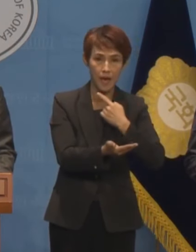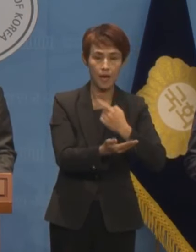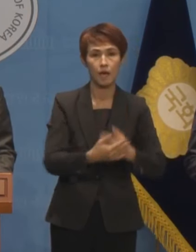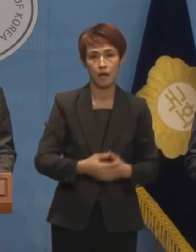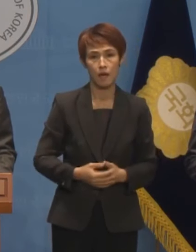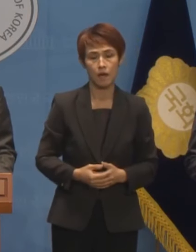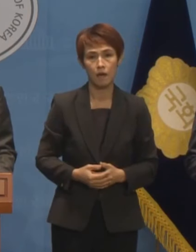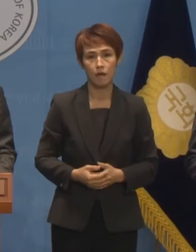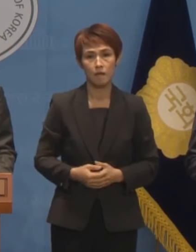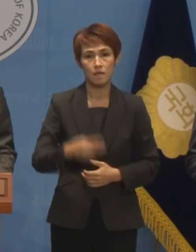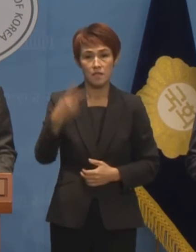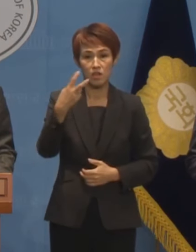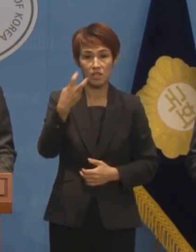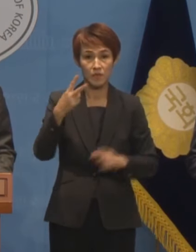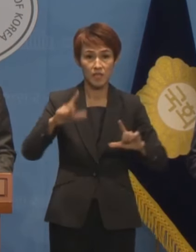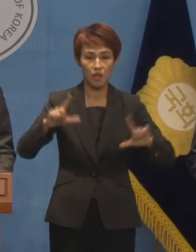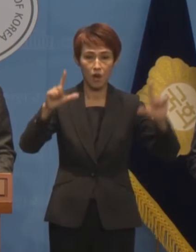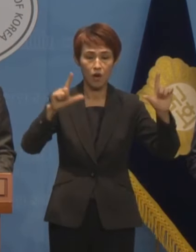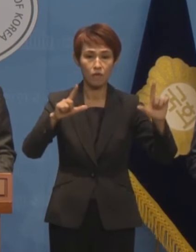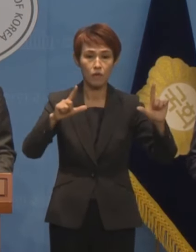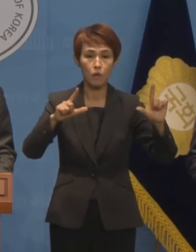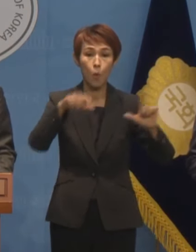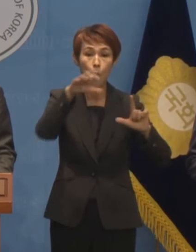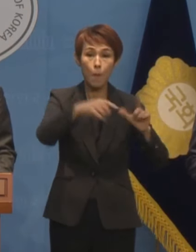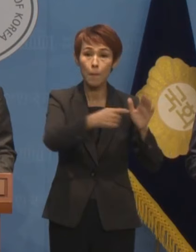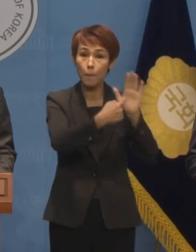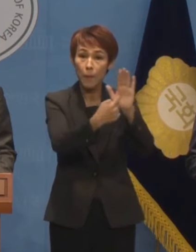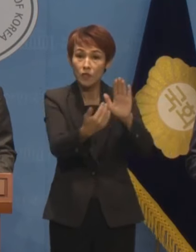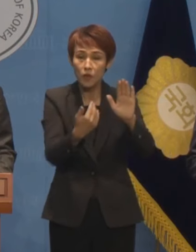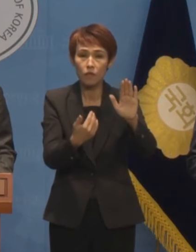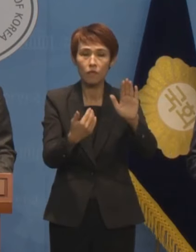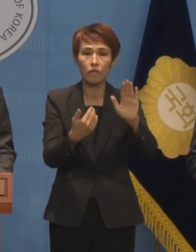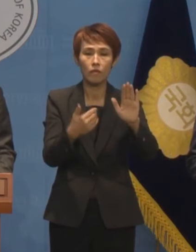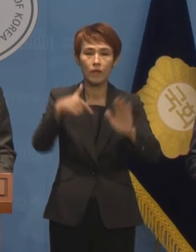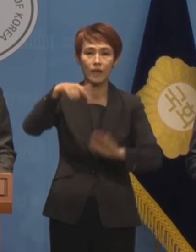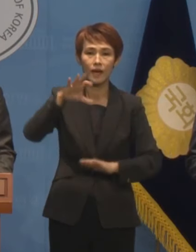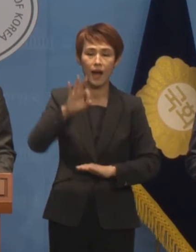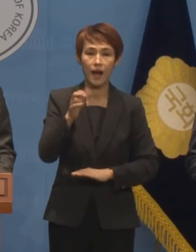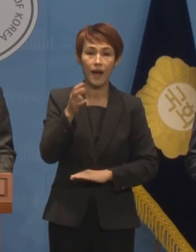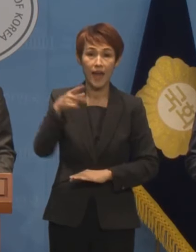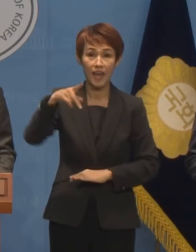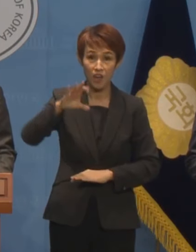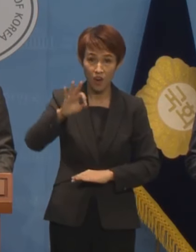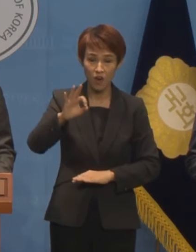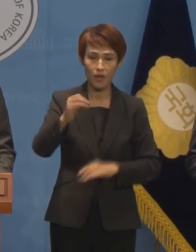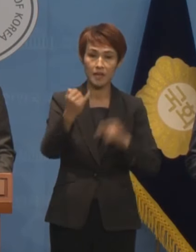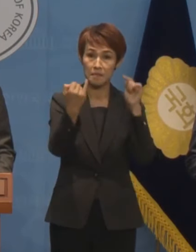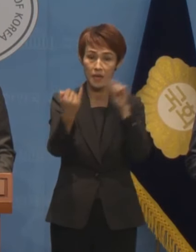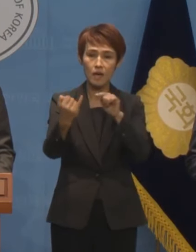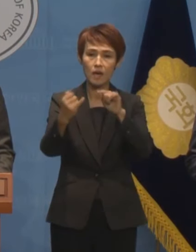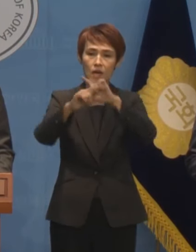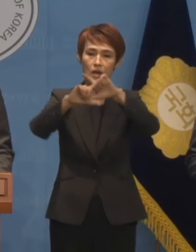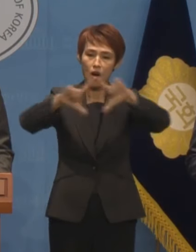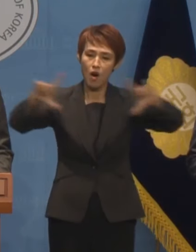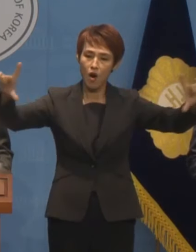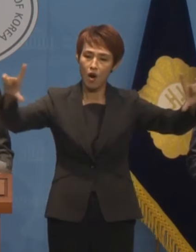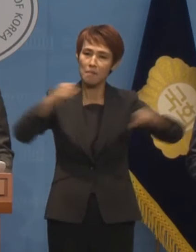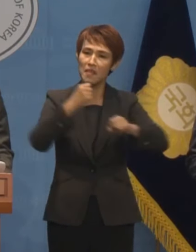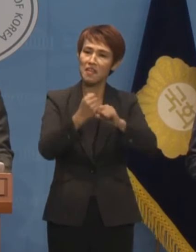2022년 후보지 발표 하루 전에는 강혜경 씨에게 현수막 제장을 지시했다는 증언이